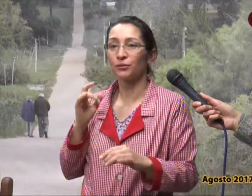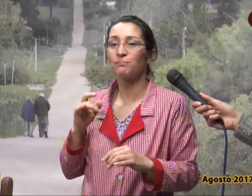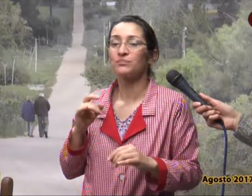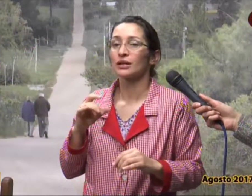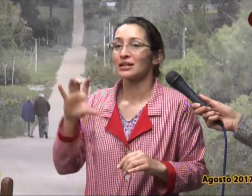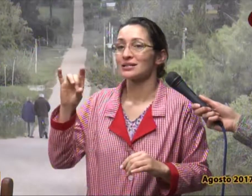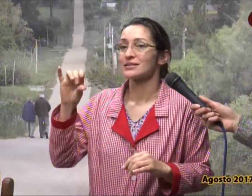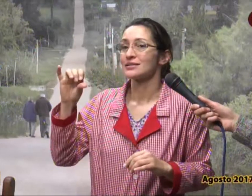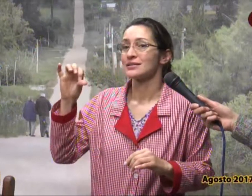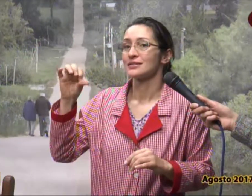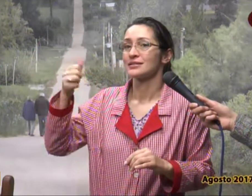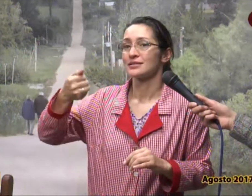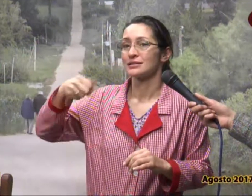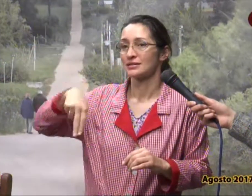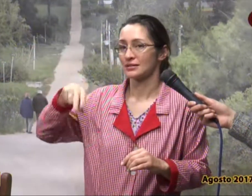San Isidro Sí